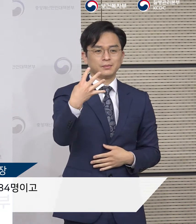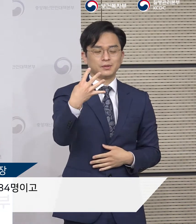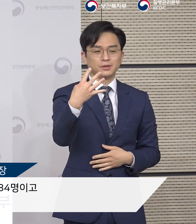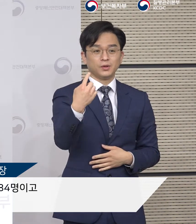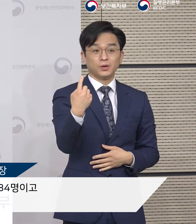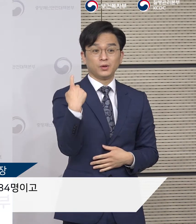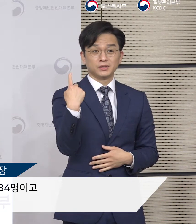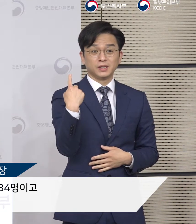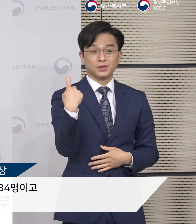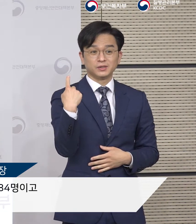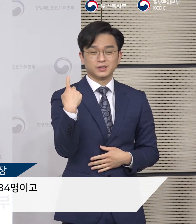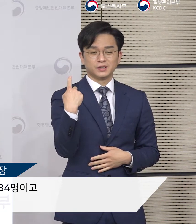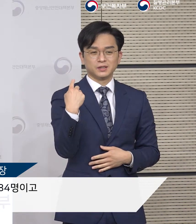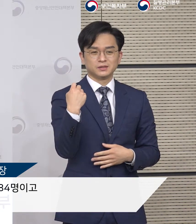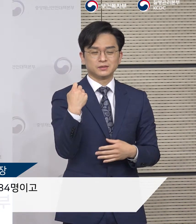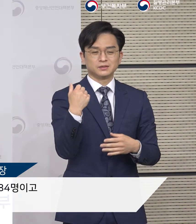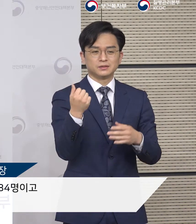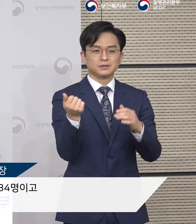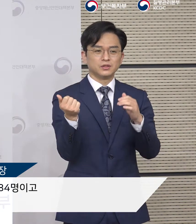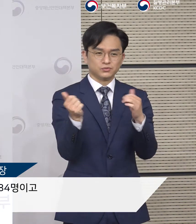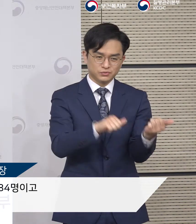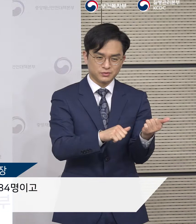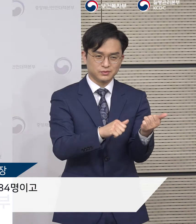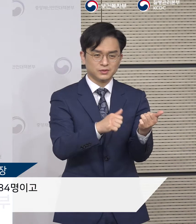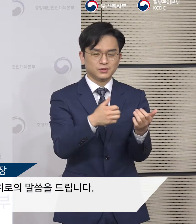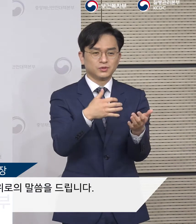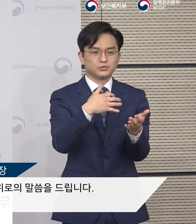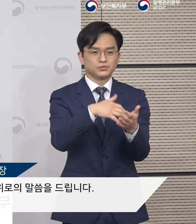안타깝게도 8분이 돌아가셨습니다.